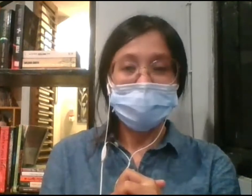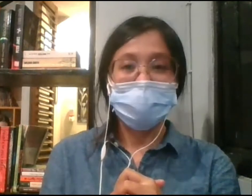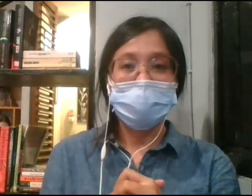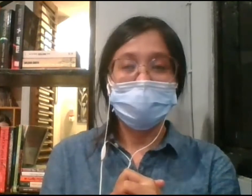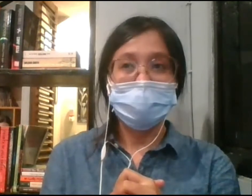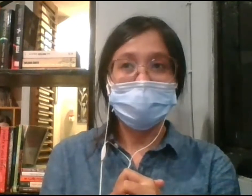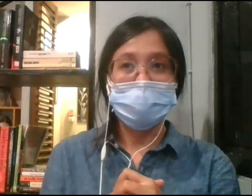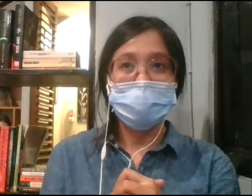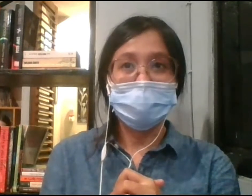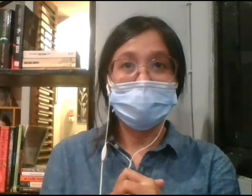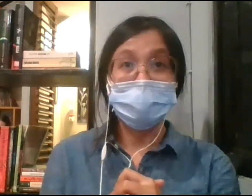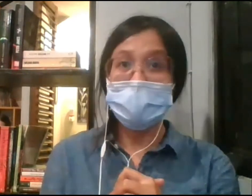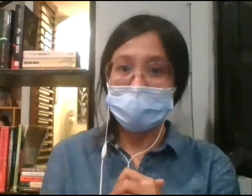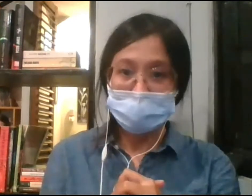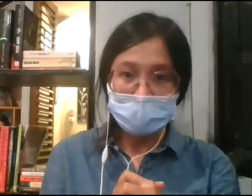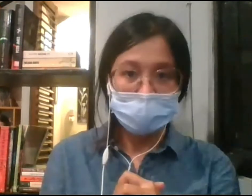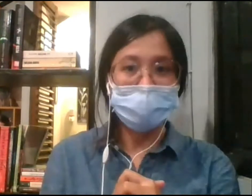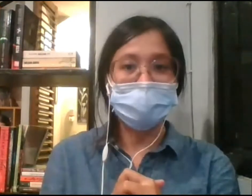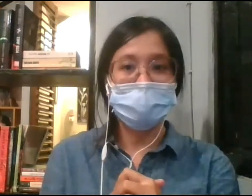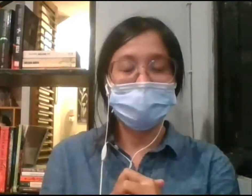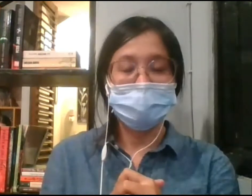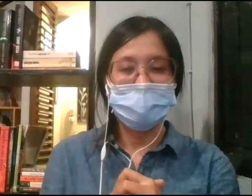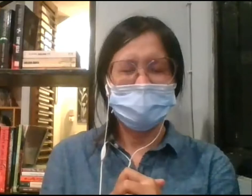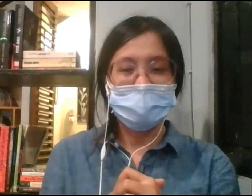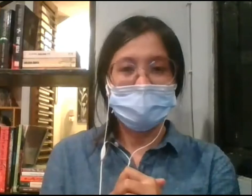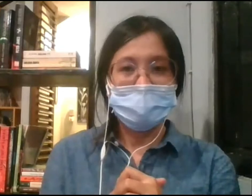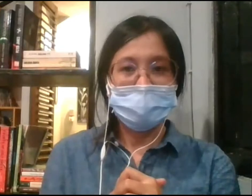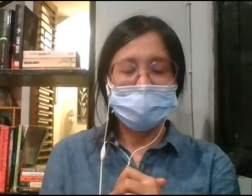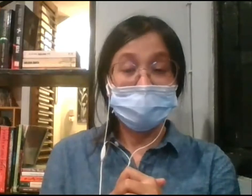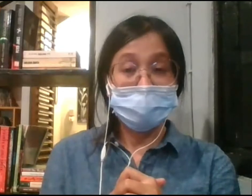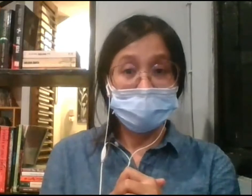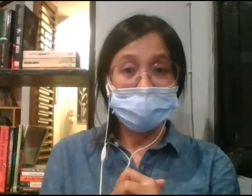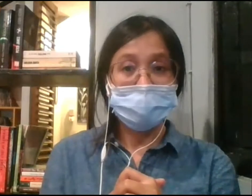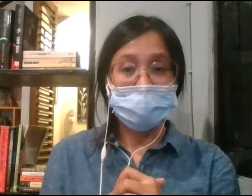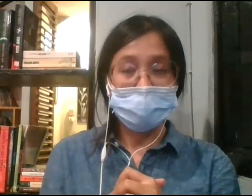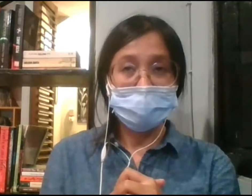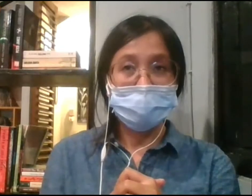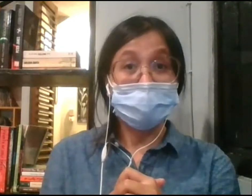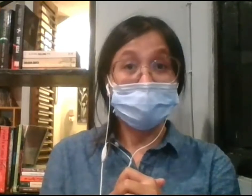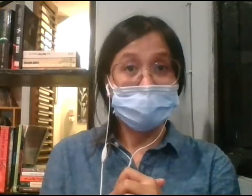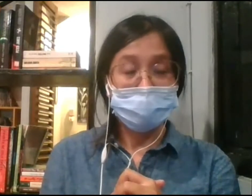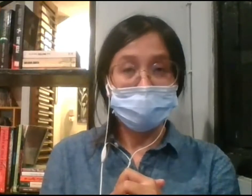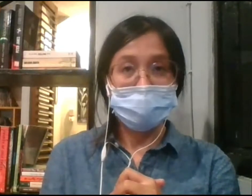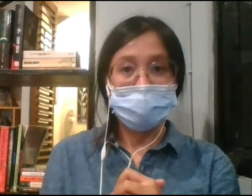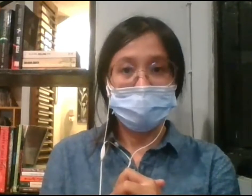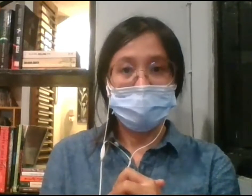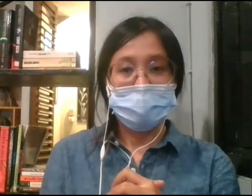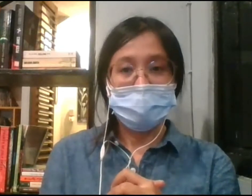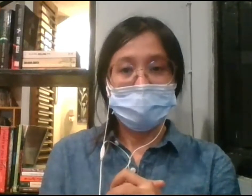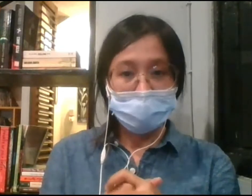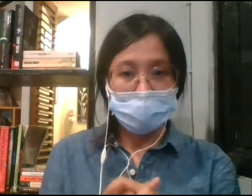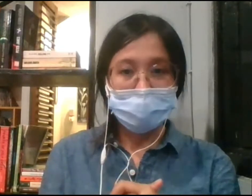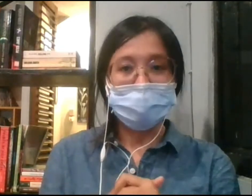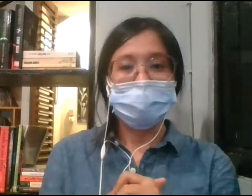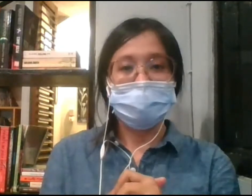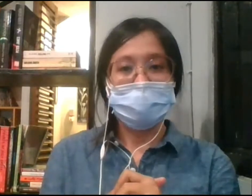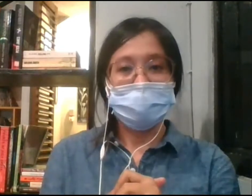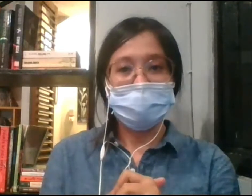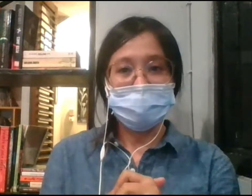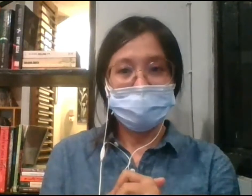mendalam dan lebih reflektif gitu ya, ketimbang dengan strike news